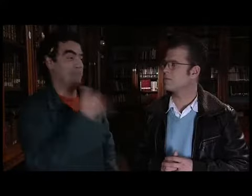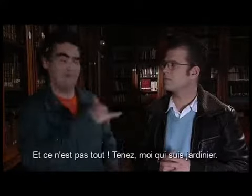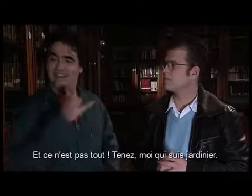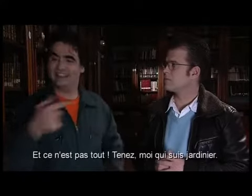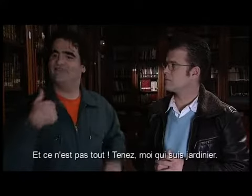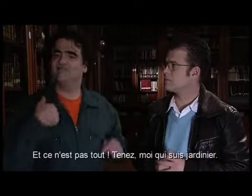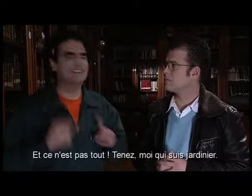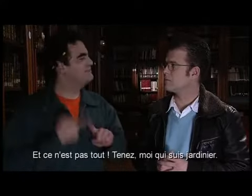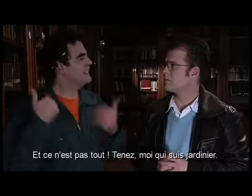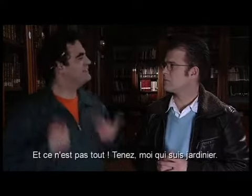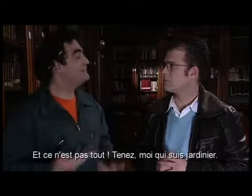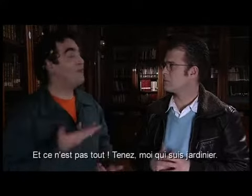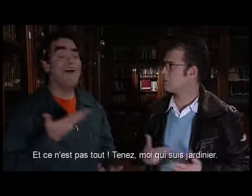Et ce n'est pas tout. Tenez, moi